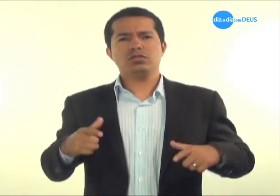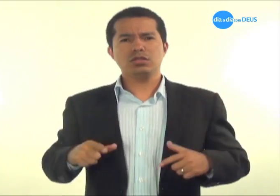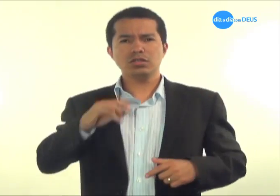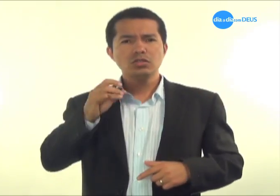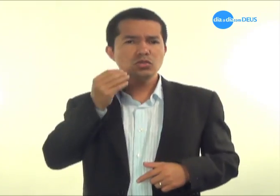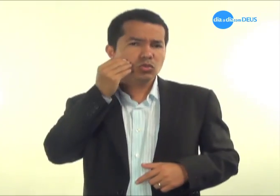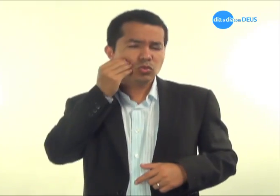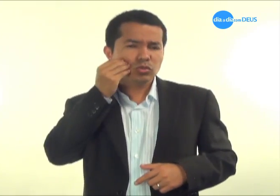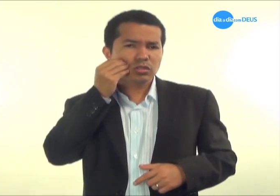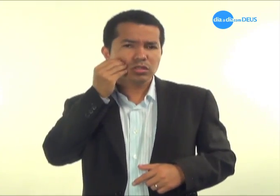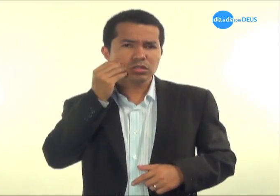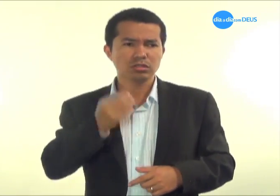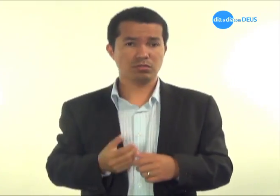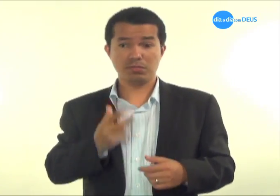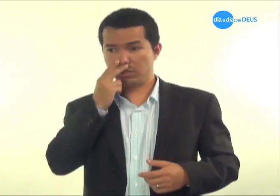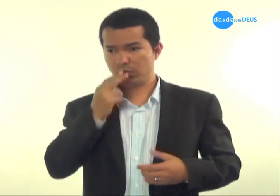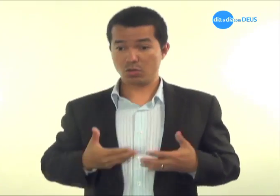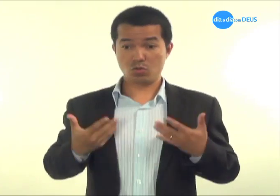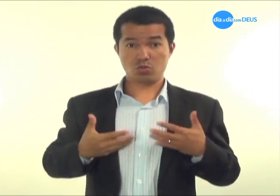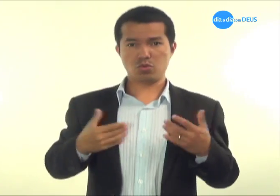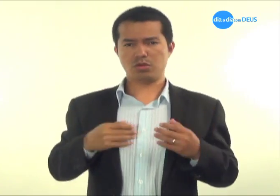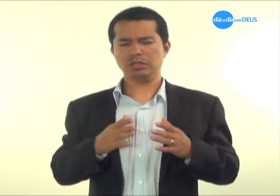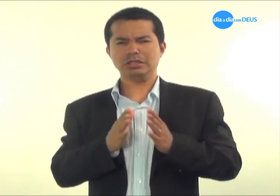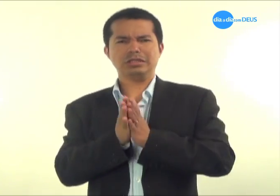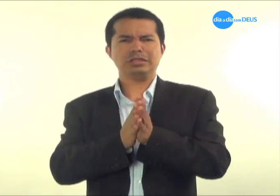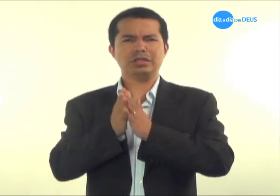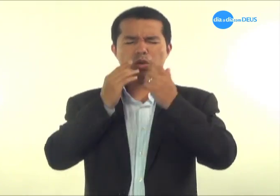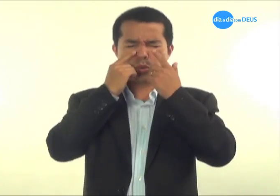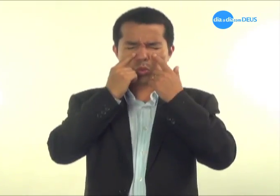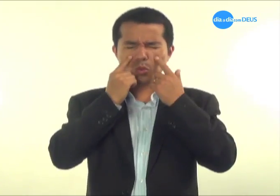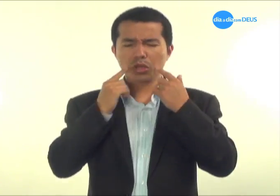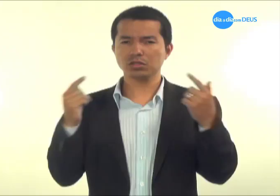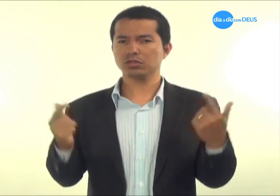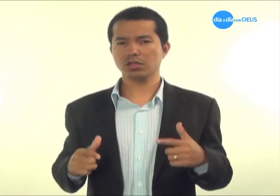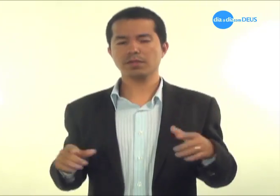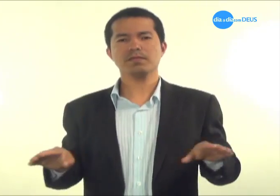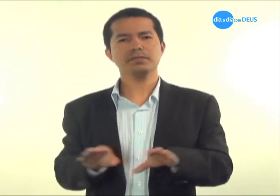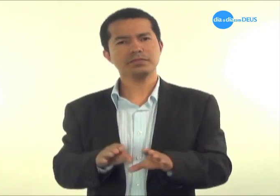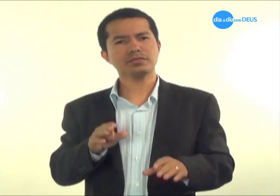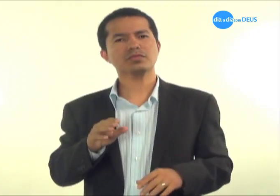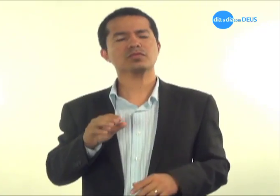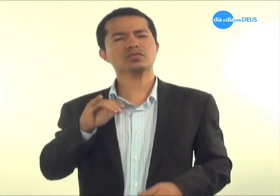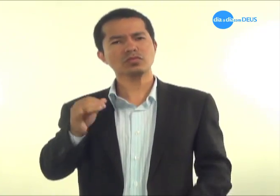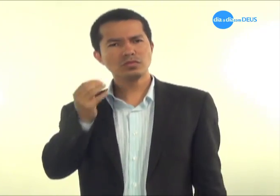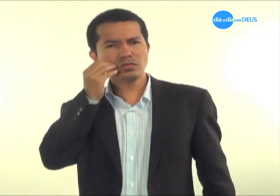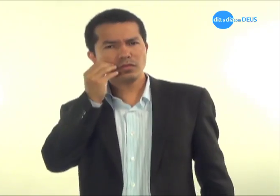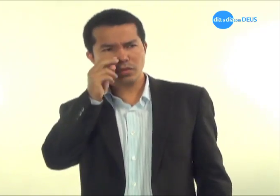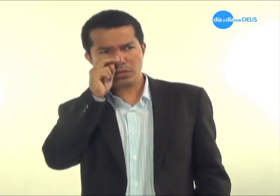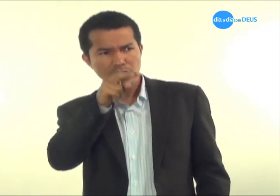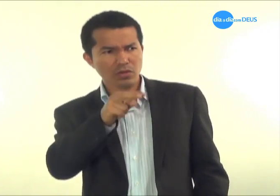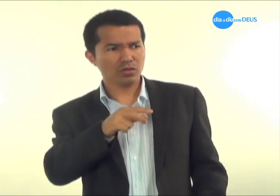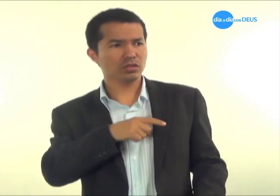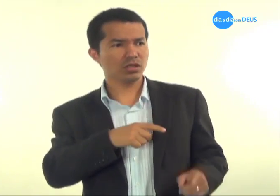mais emocionava, nem motivava Judas. Quando ele vê Maria, irmã de